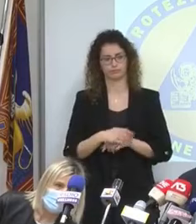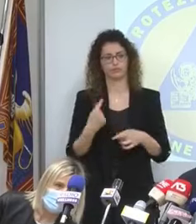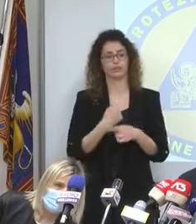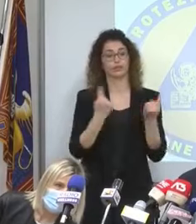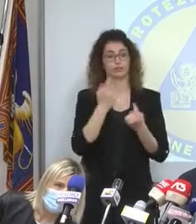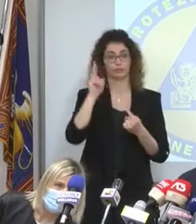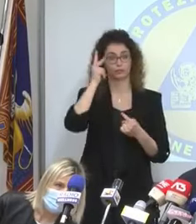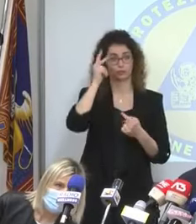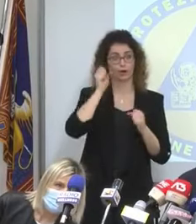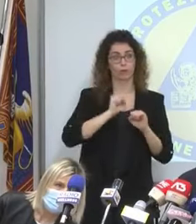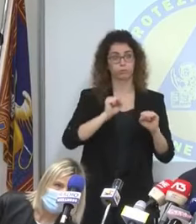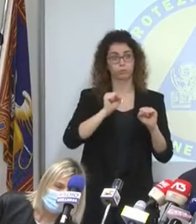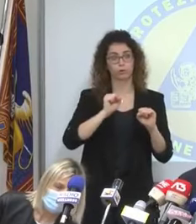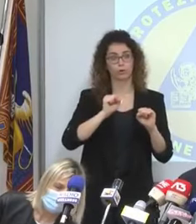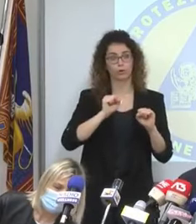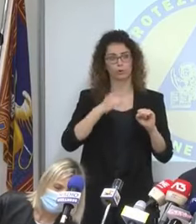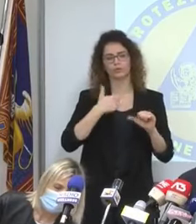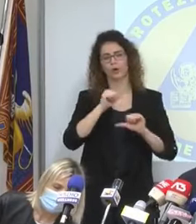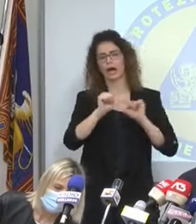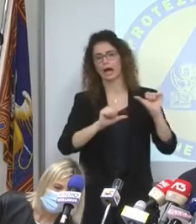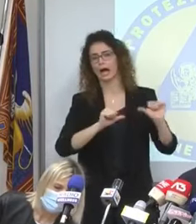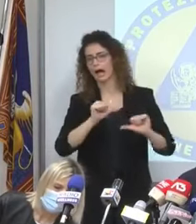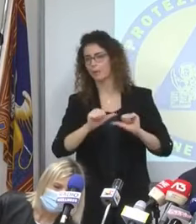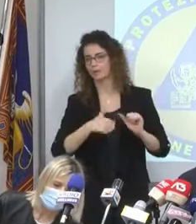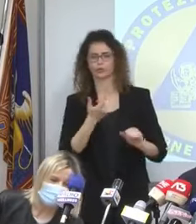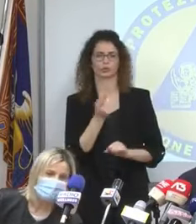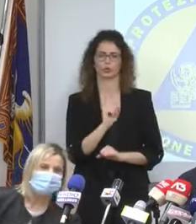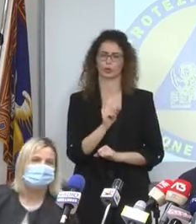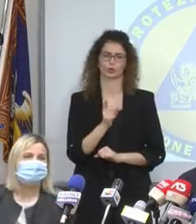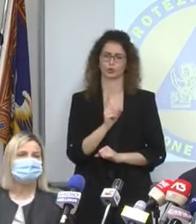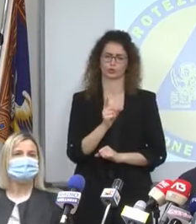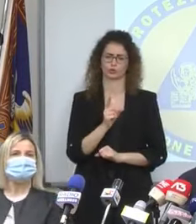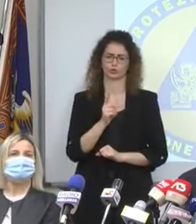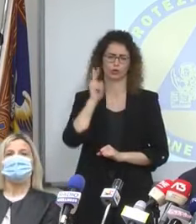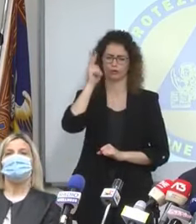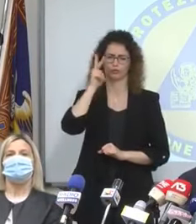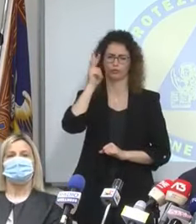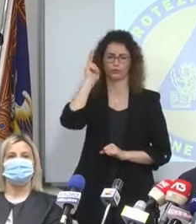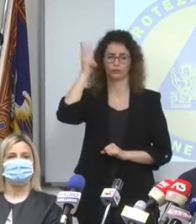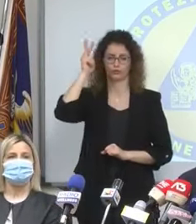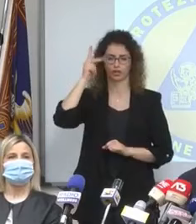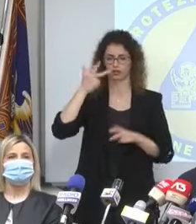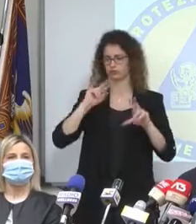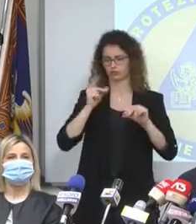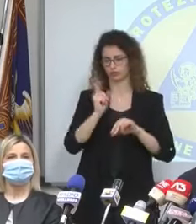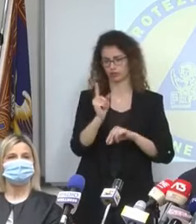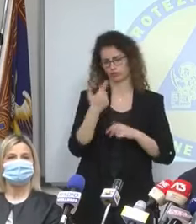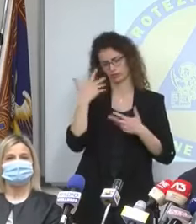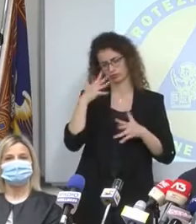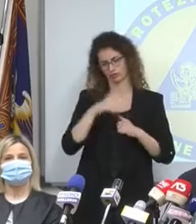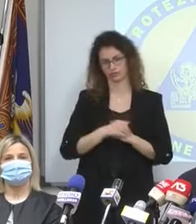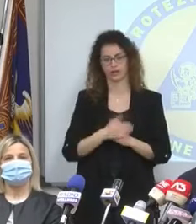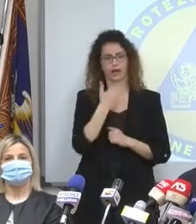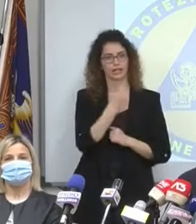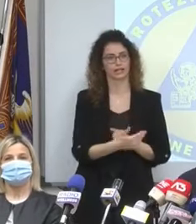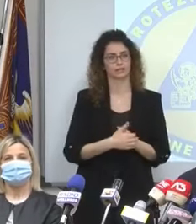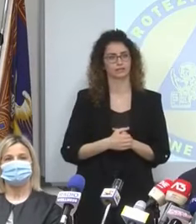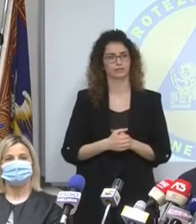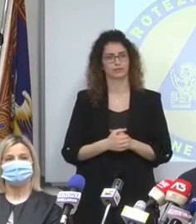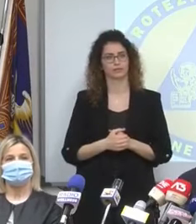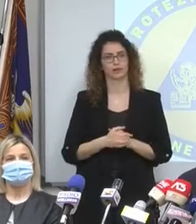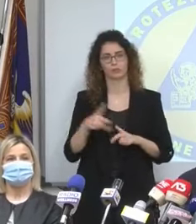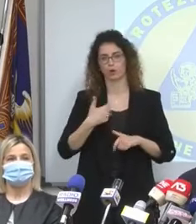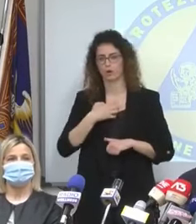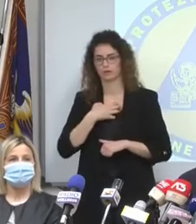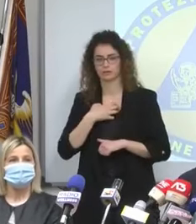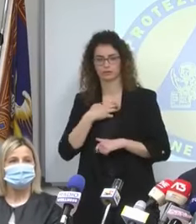può essere però un qualcosa che cambia, diciamo. No, anche... no, è risaputo il fatto dalla Francia, non è una novità. Grazie. Io poi